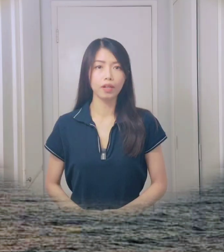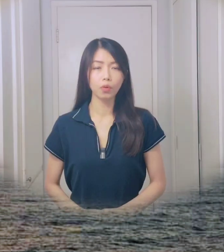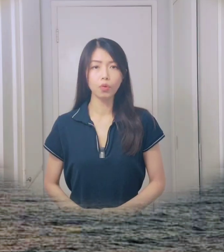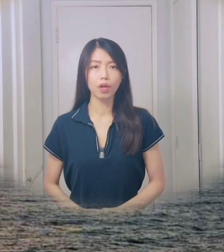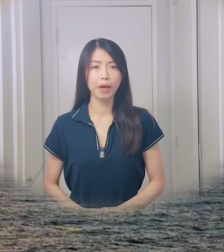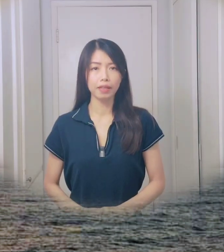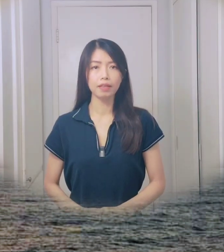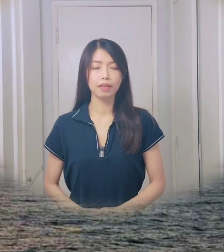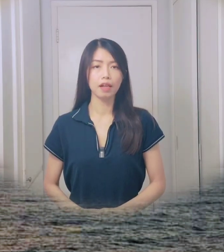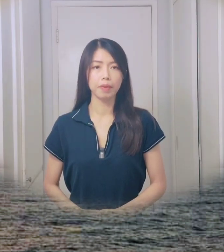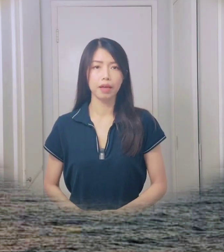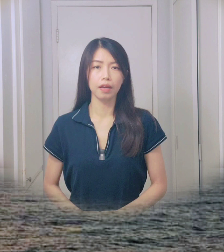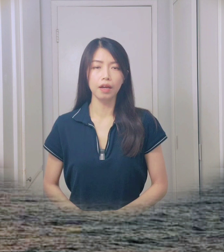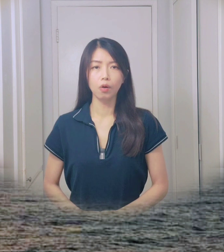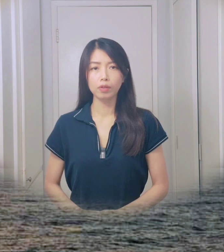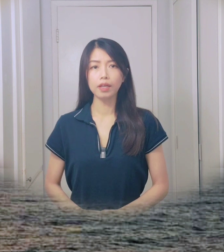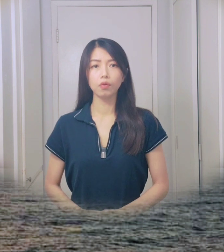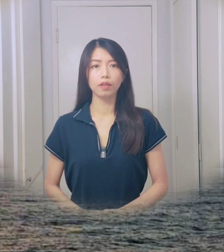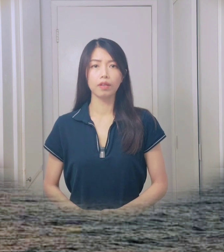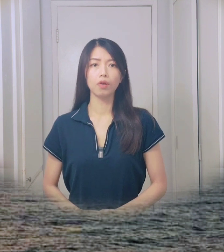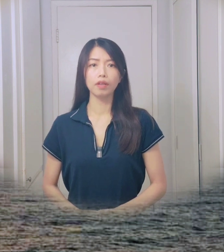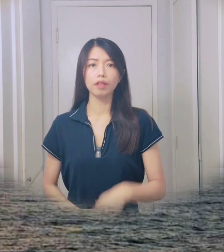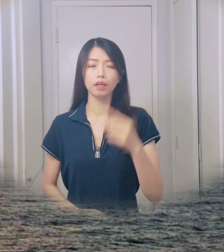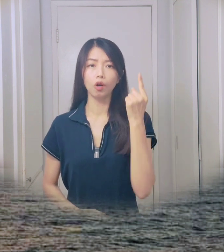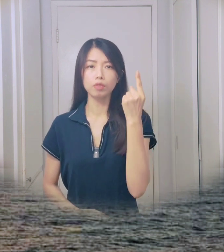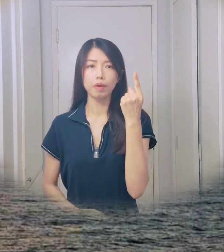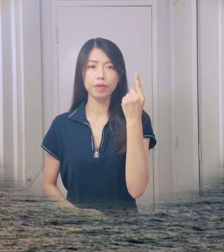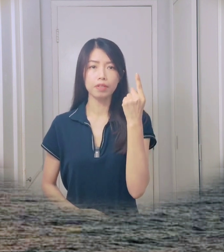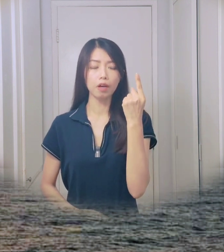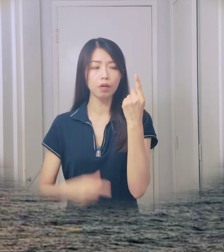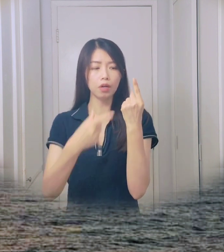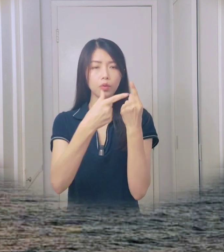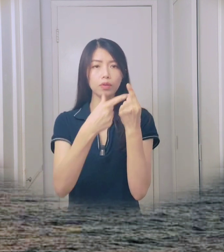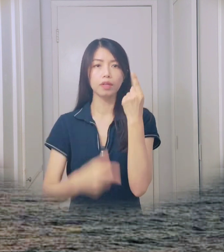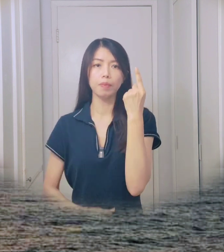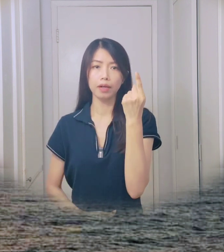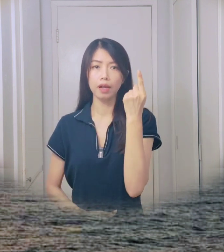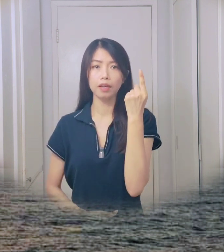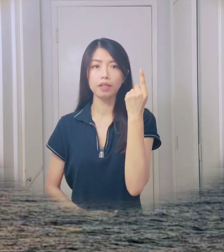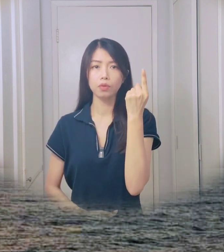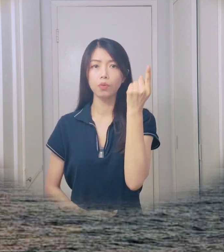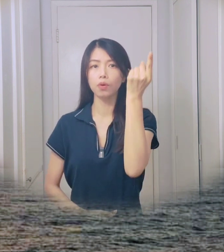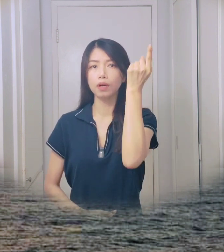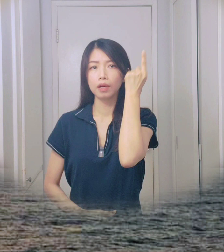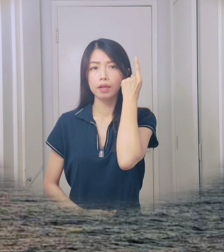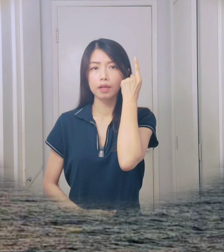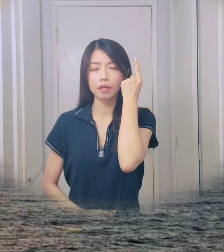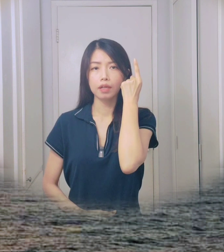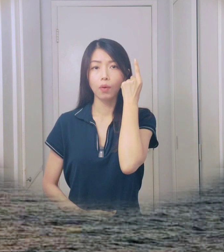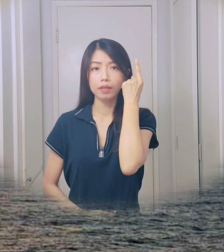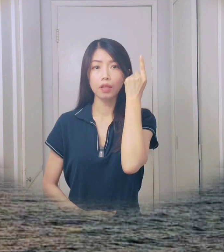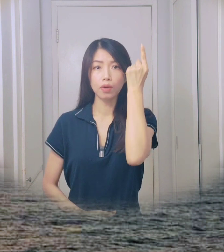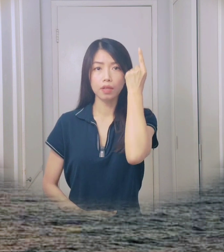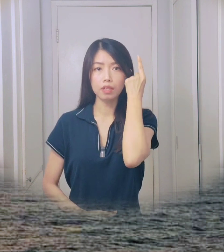어제도 오늘도 죄 많은 내 삶에. 어제라고 하는 수어는 검지만 피셔서 손등이 밖을 향하게 하시고